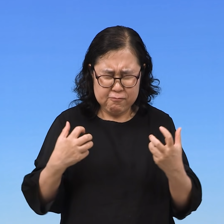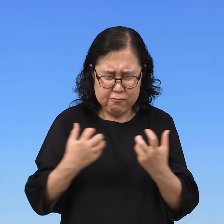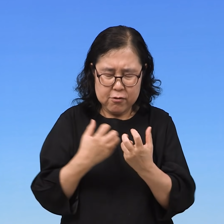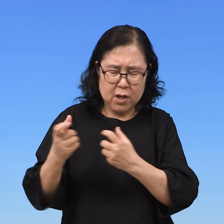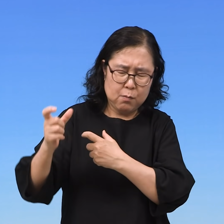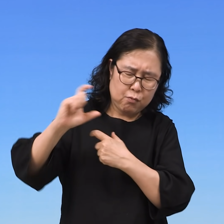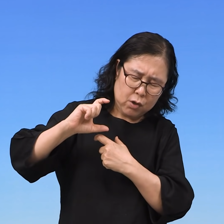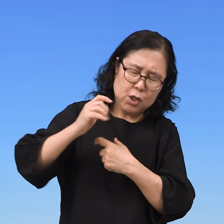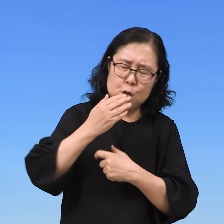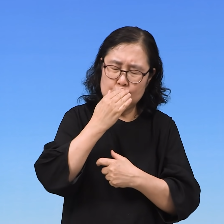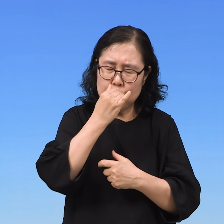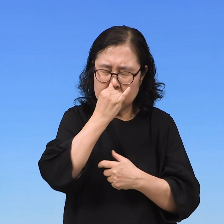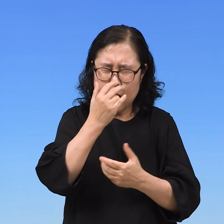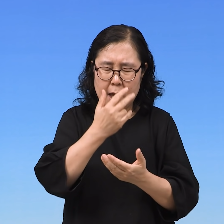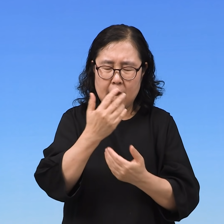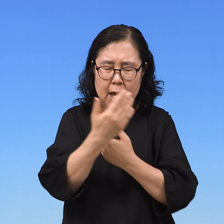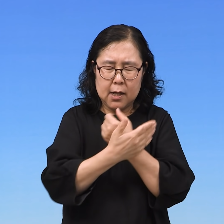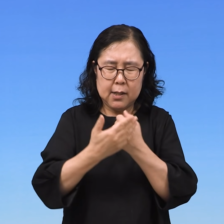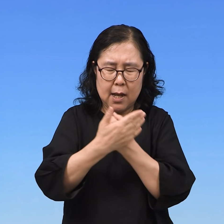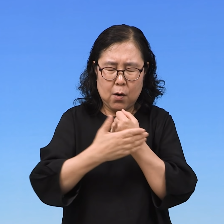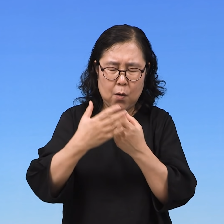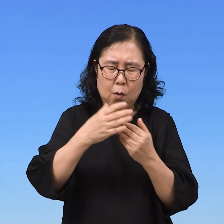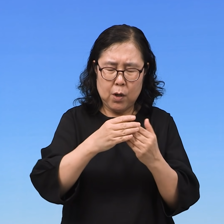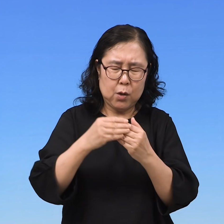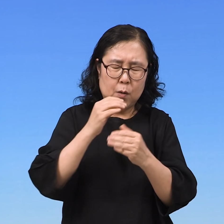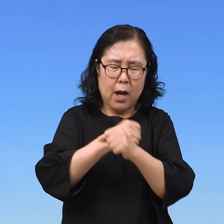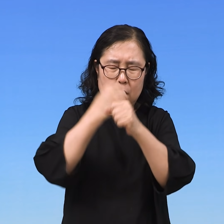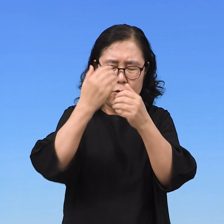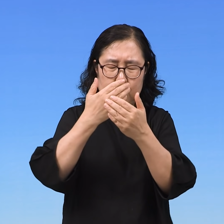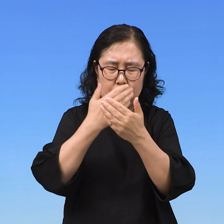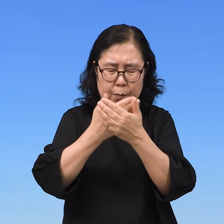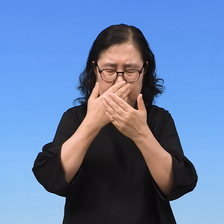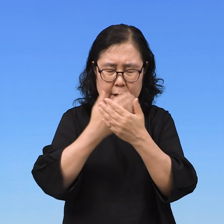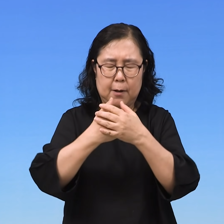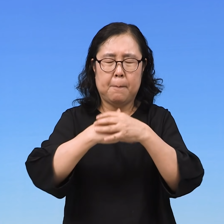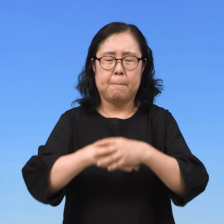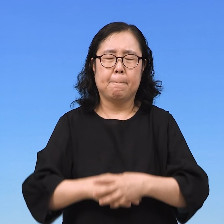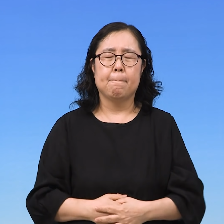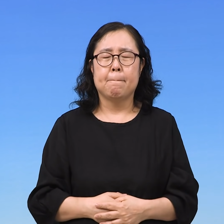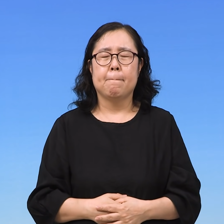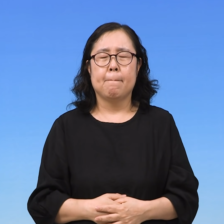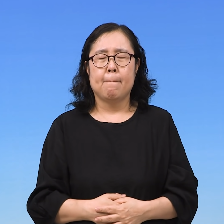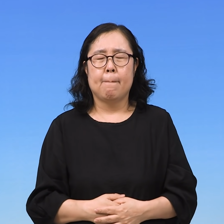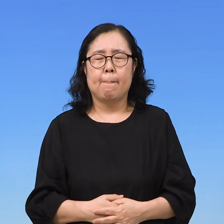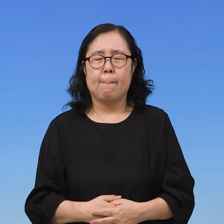은혜가 풍성히 부어지도록 주님 은혜로 인도하여 주시옵소서.